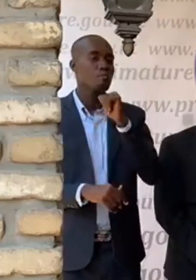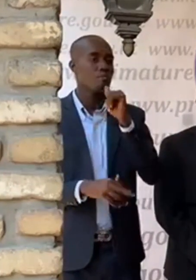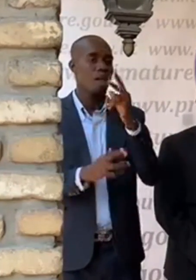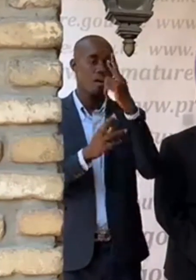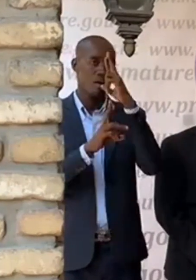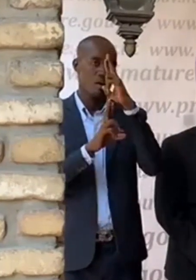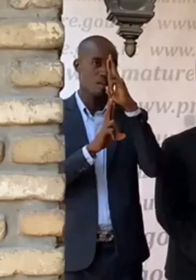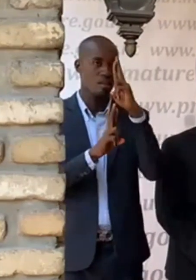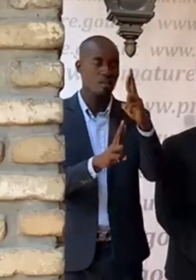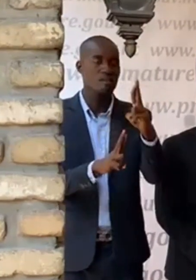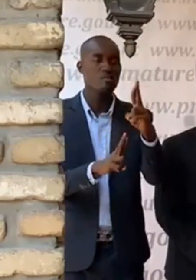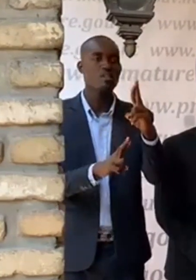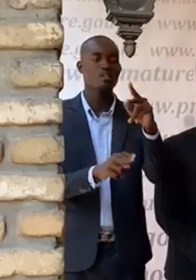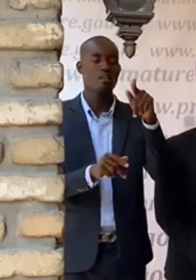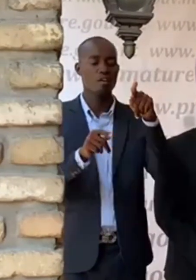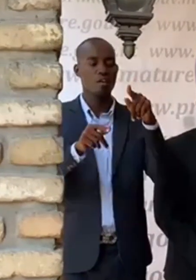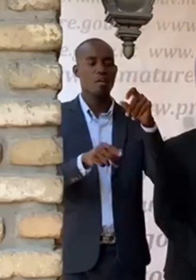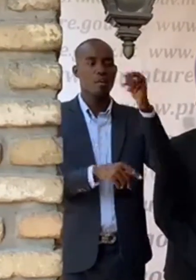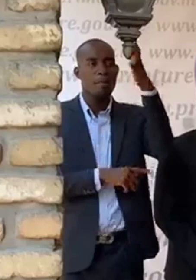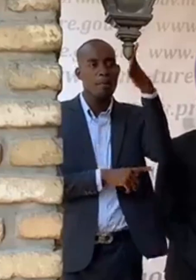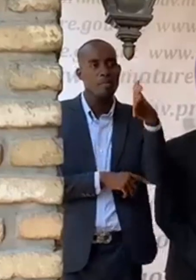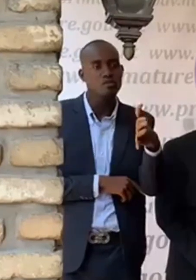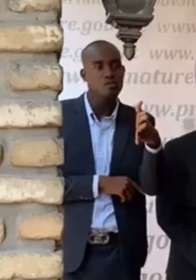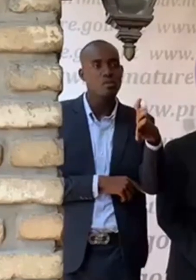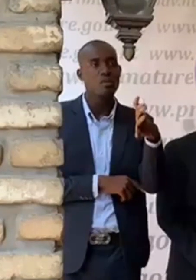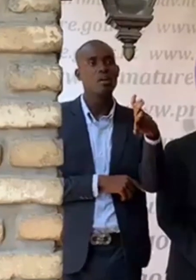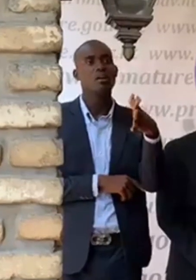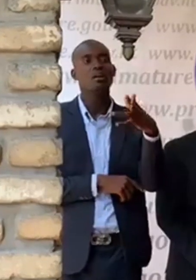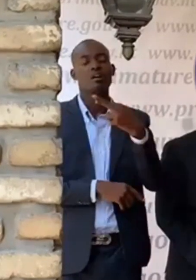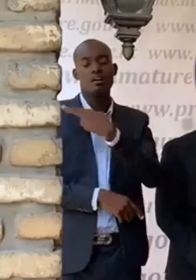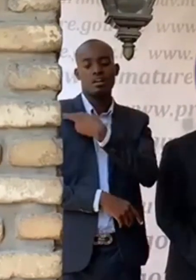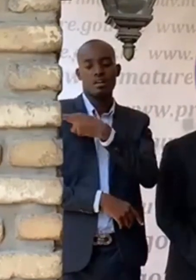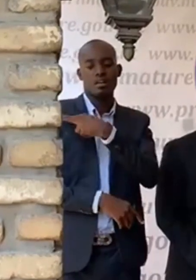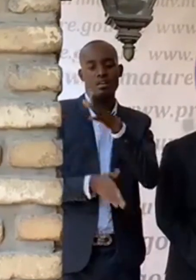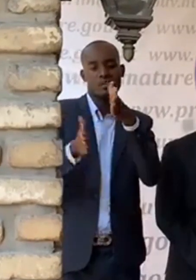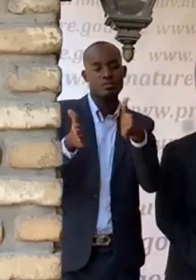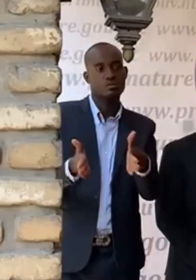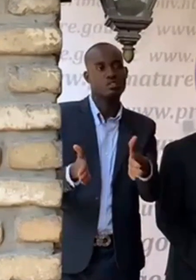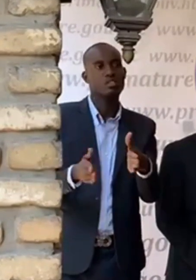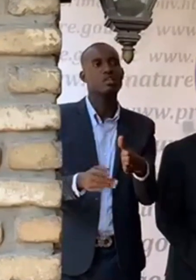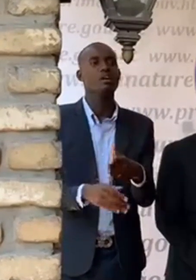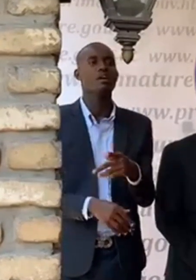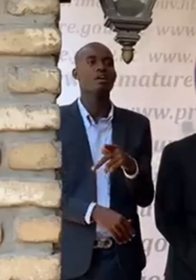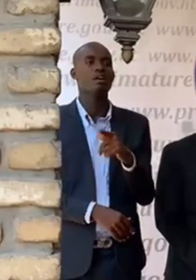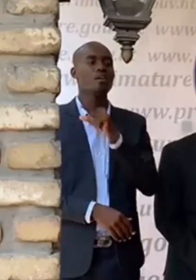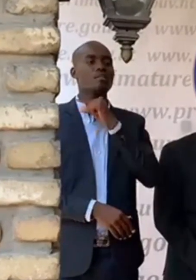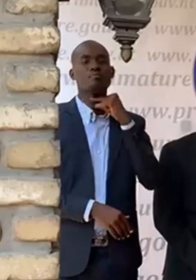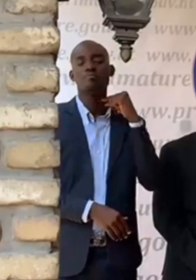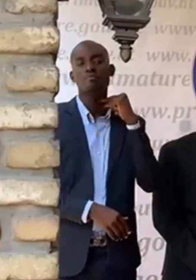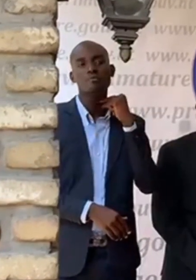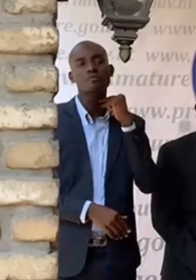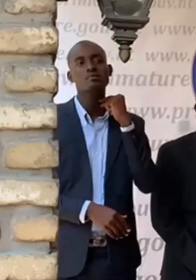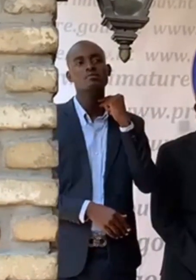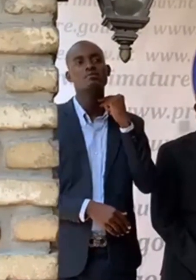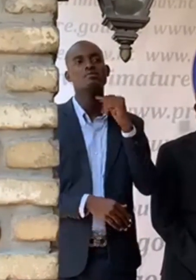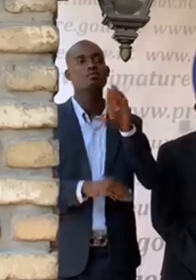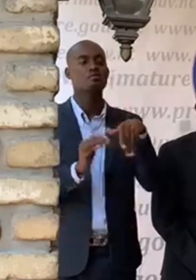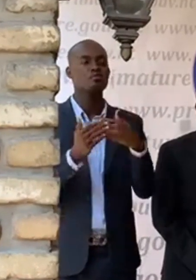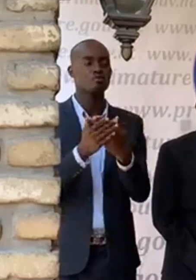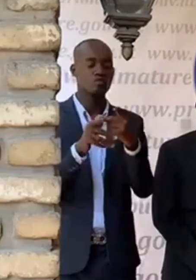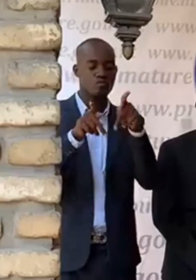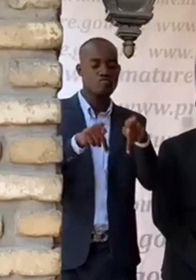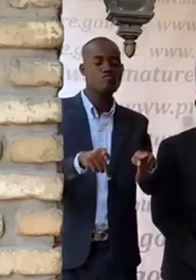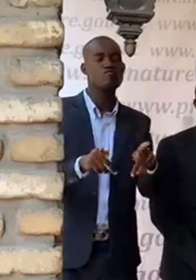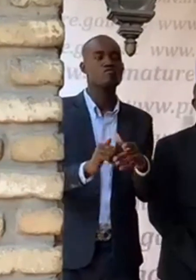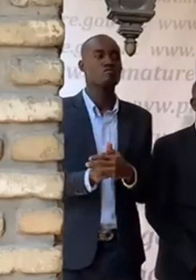oublier ou même qui abonné déjà nous encore une fois nous remercier ou même qui beaucoup abonné n'a invité abonné avec chaîne là pour nous capable agrandir